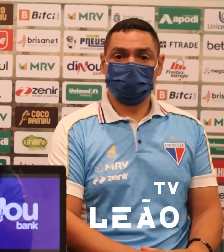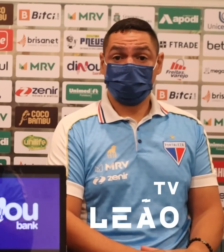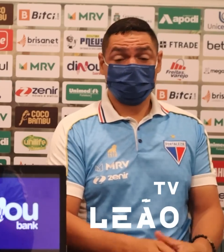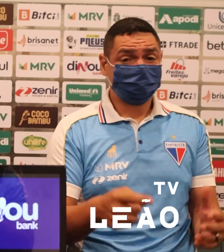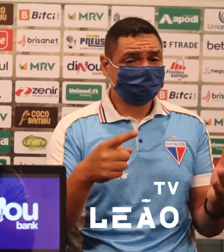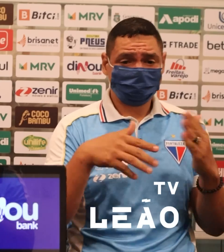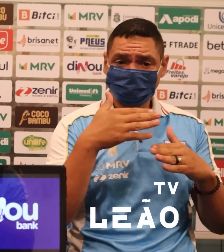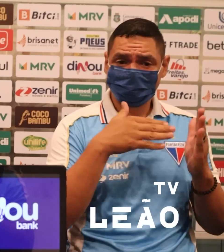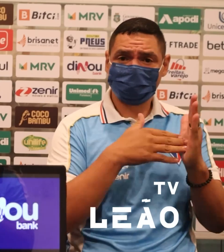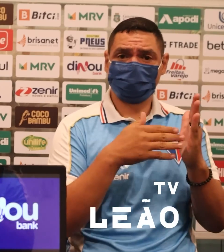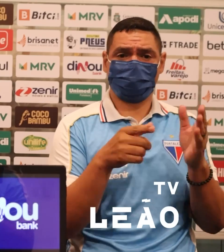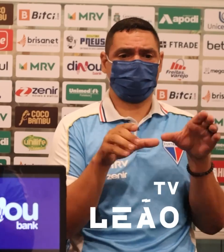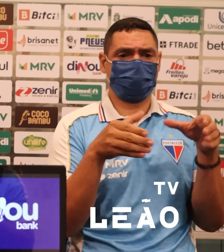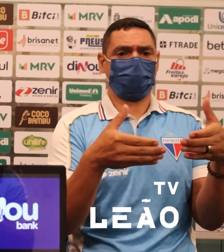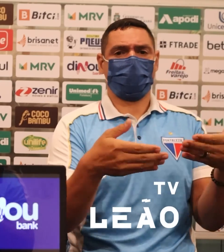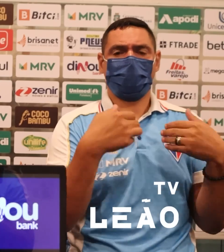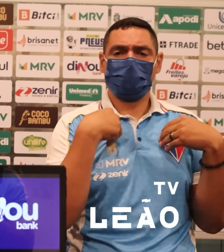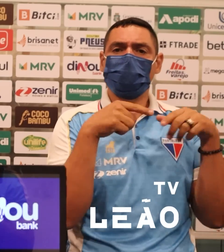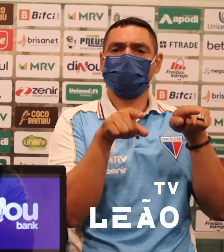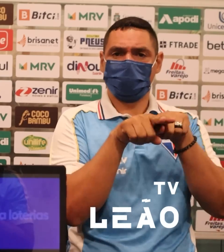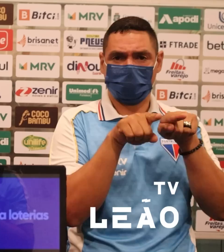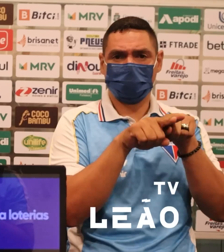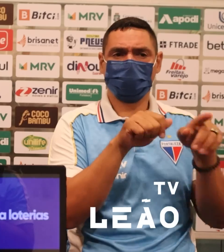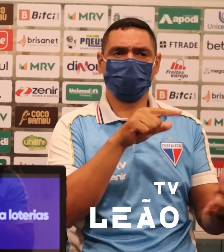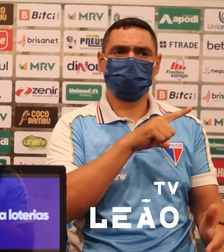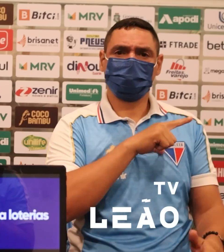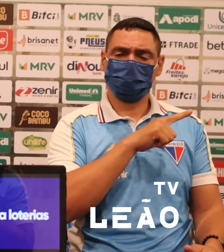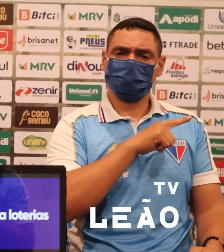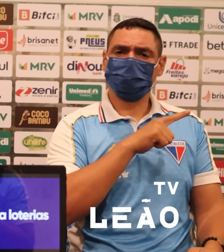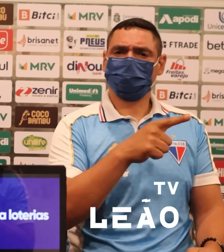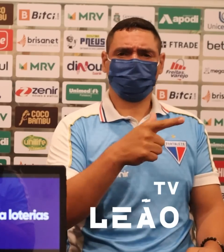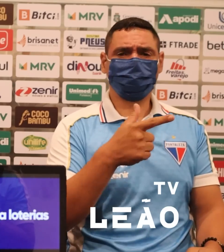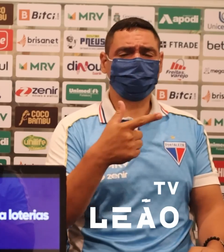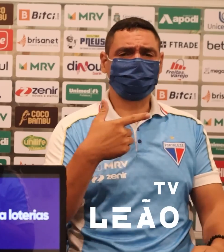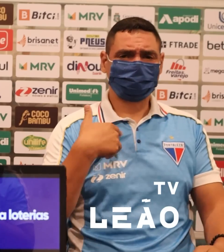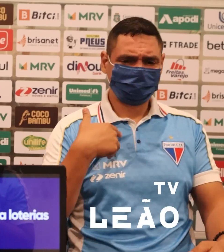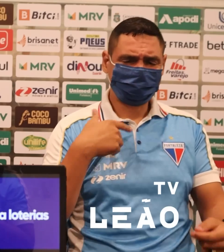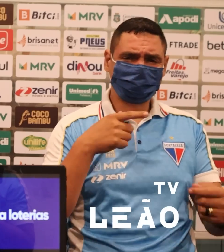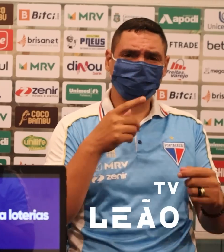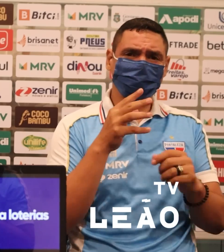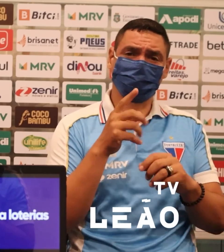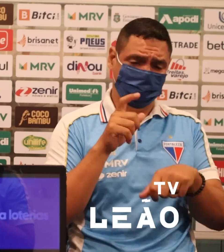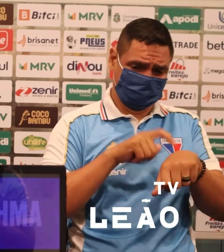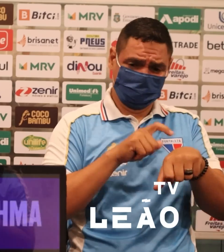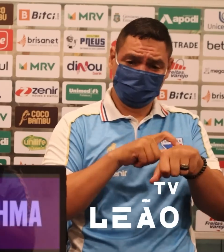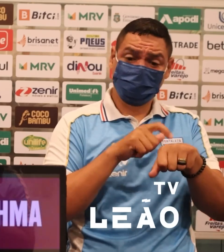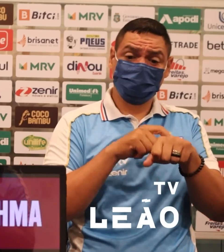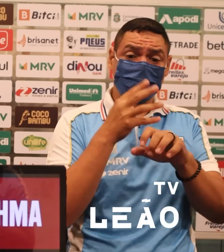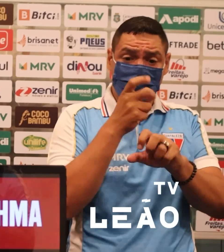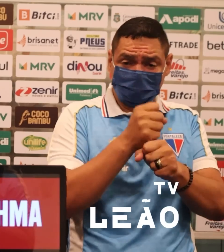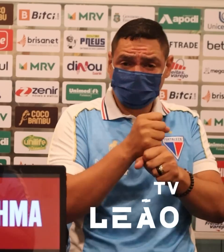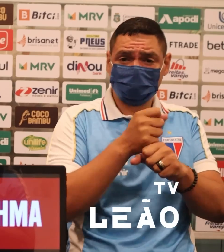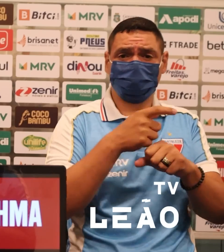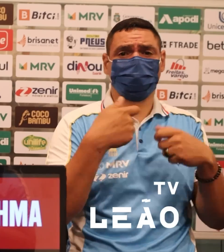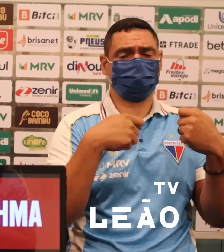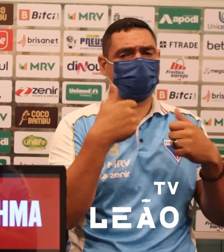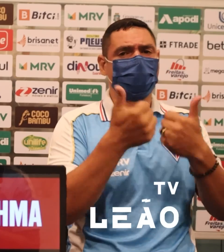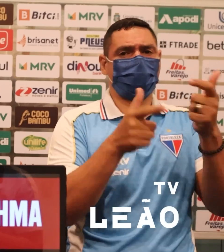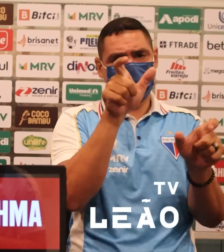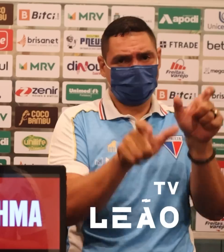Todos nos íbamos a decir, bueno, últimos minutos, hay que saber o defender o